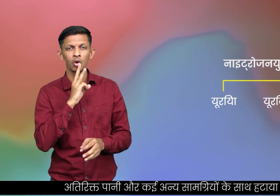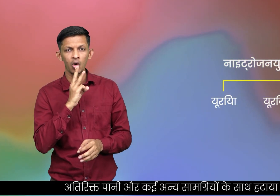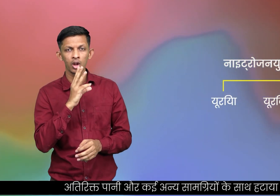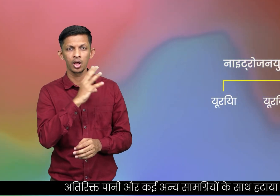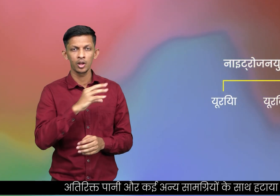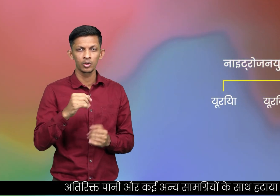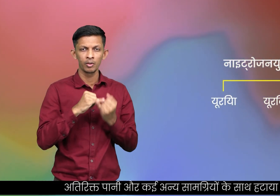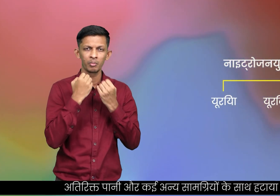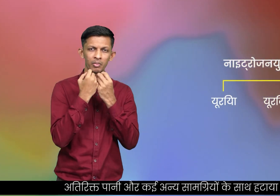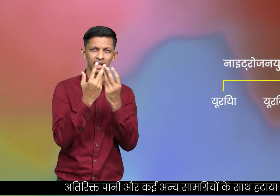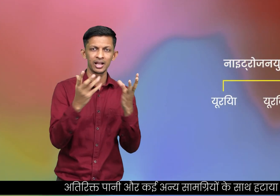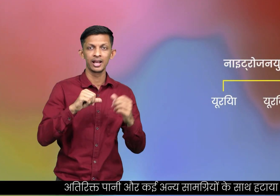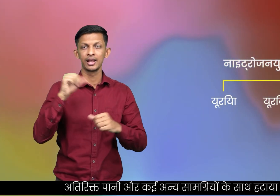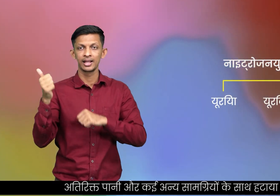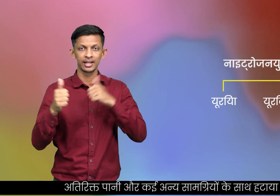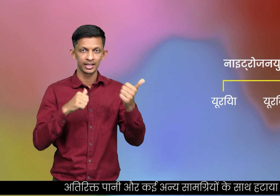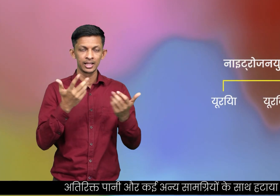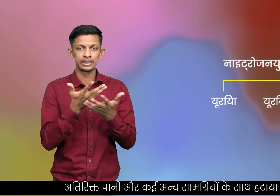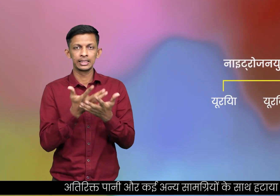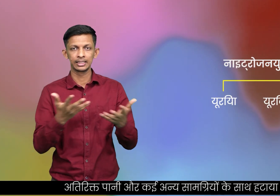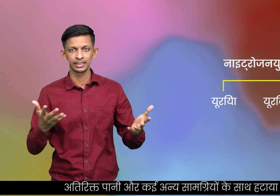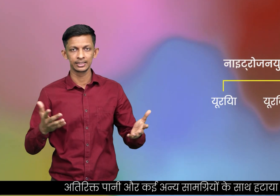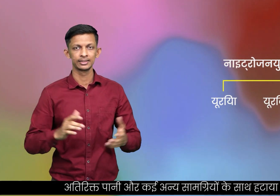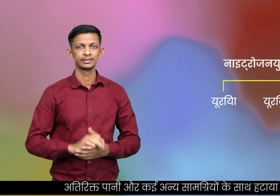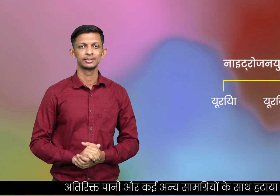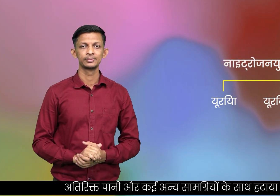साथ हटाया जाना चाहिए।